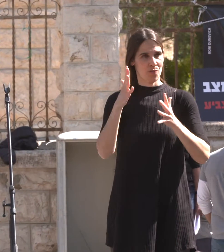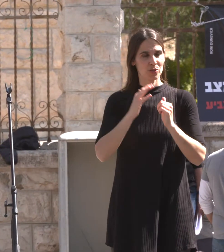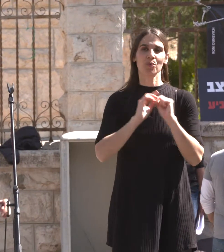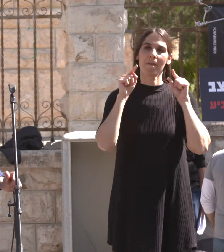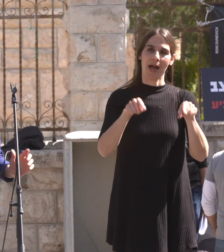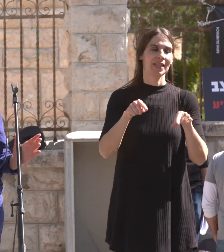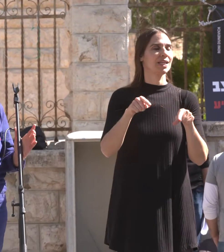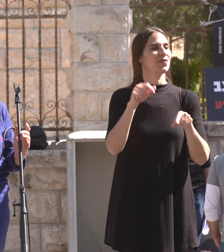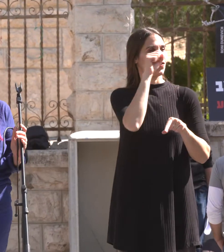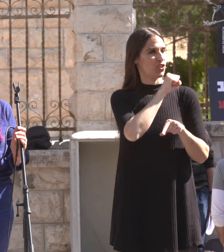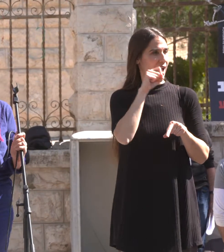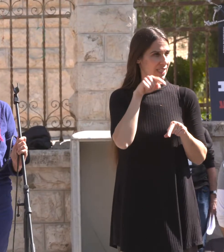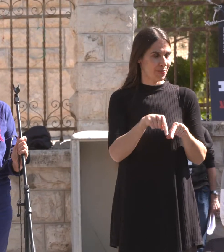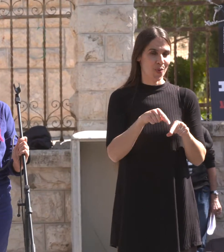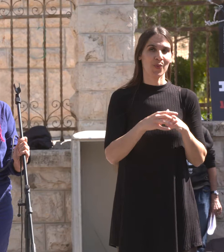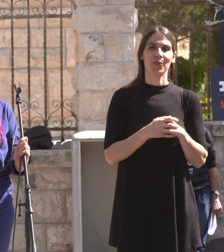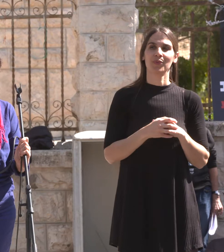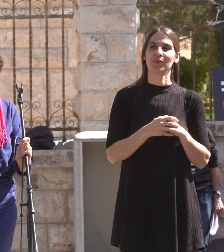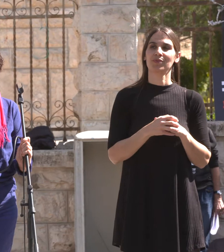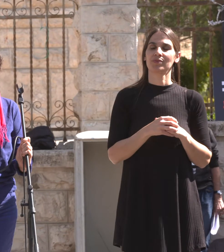באתי ושרתי את השיר הזה כאן,